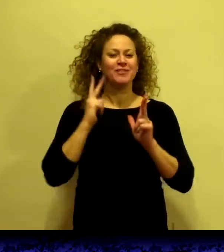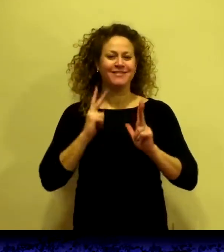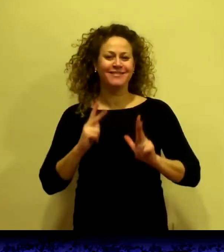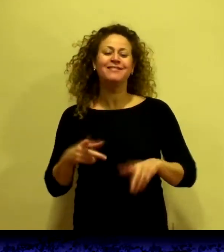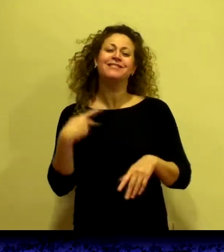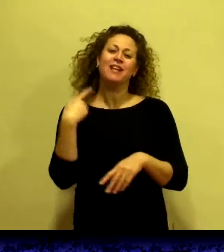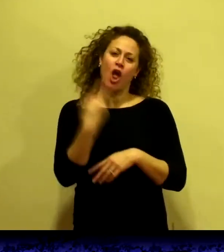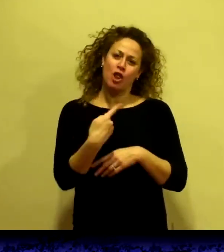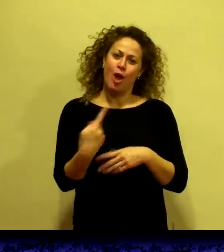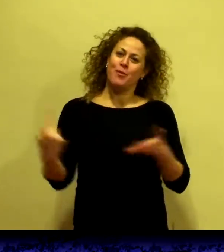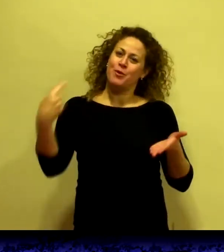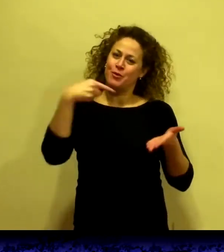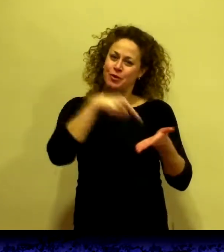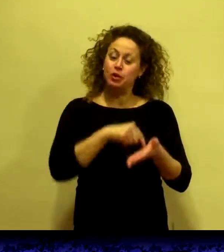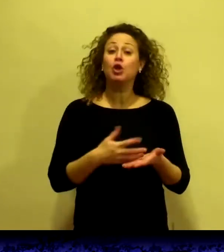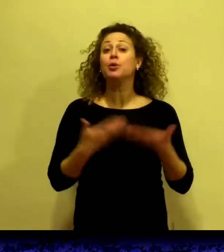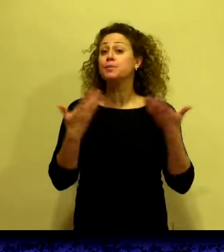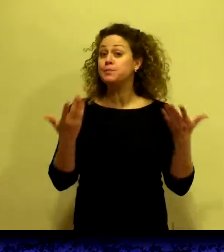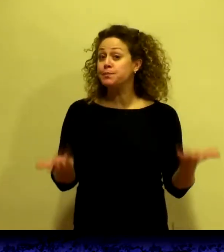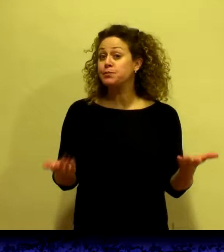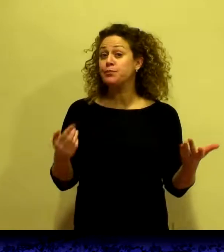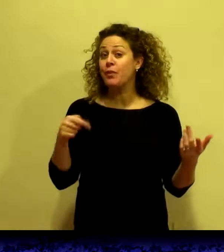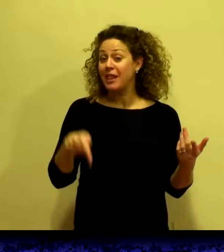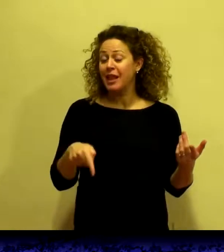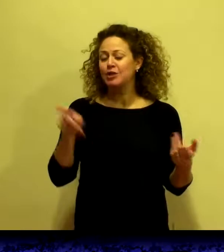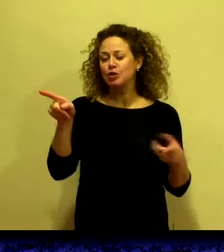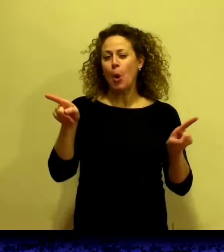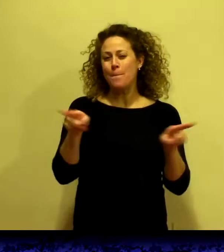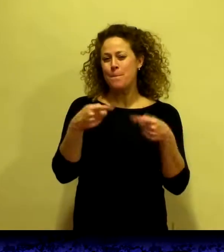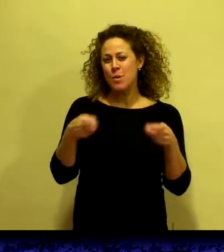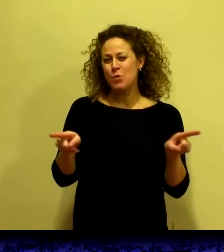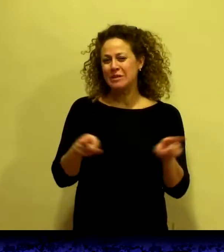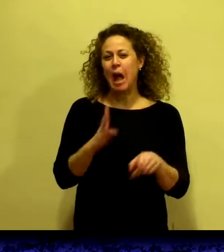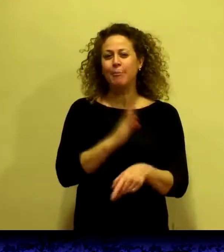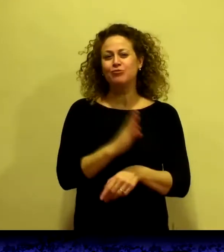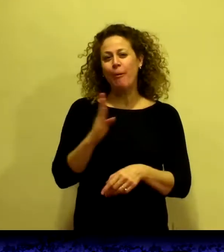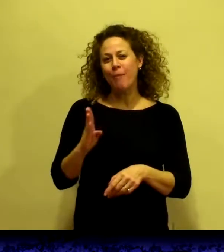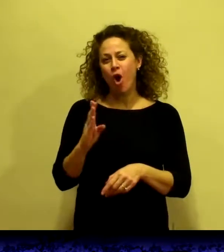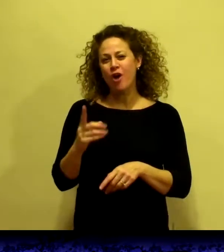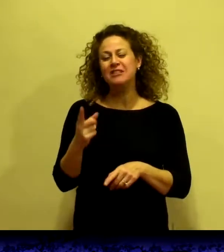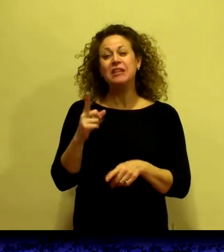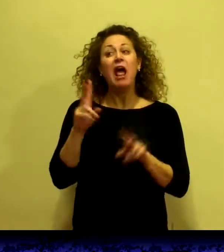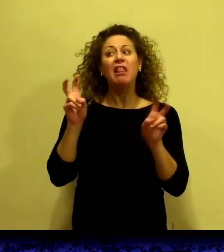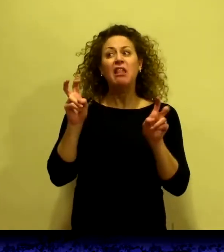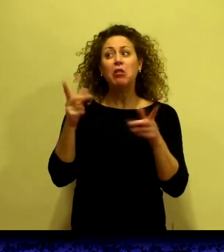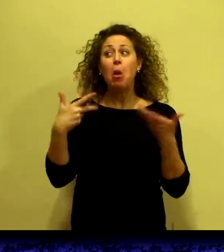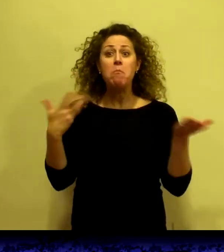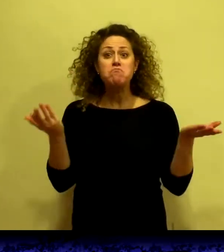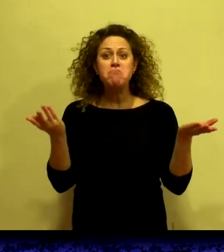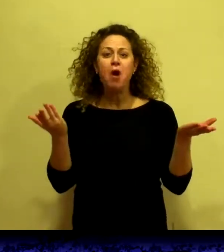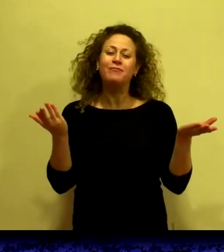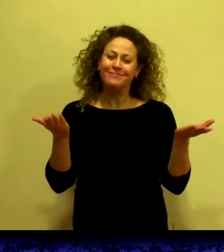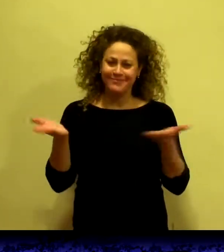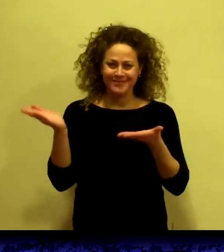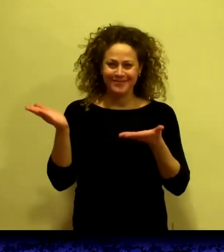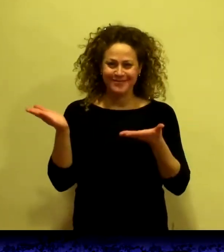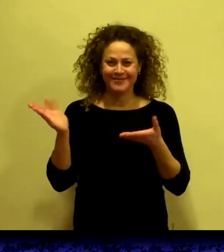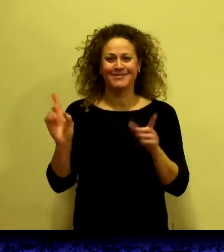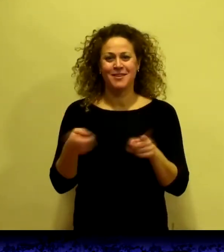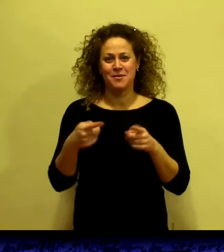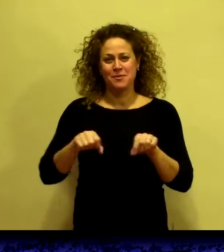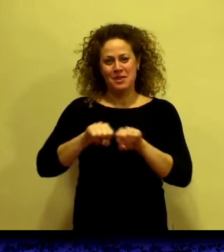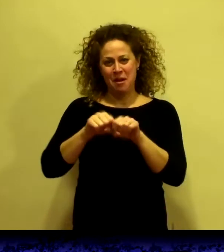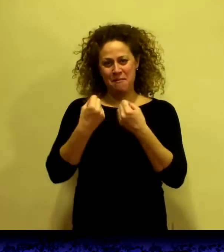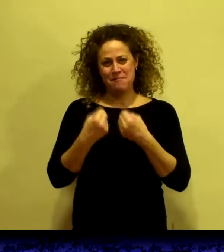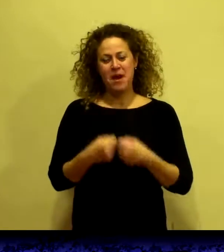ci sbocciamo un po' noi. No? Esatto. Quindi con i Beach Boys, con il titolo o i cantanti, non lo so, comunque